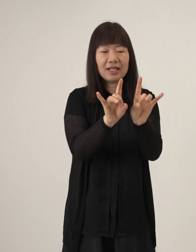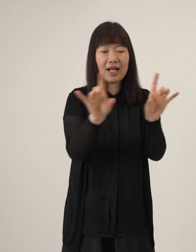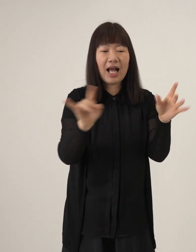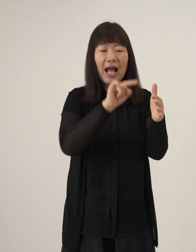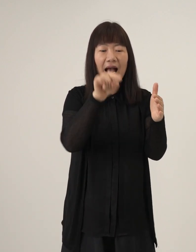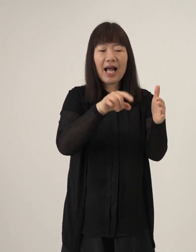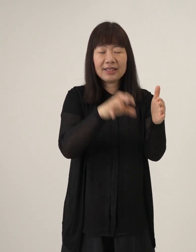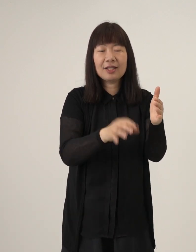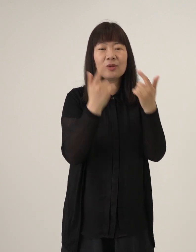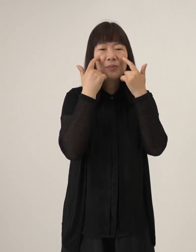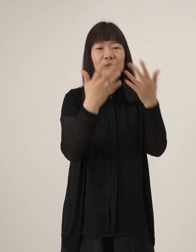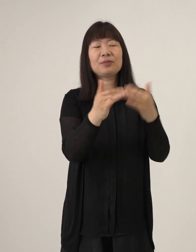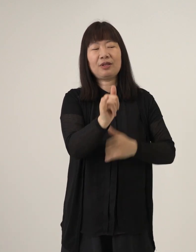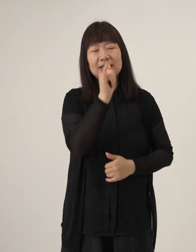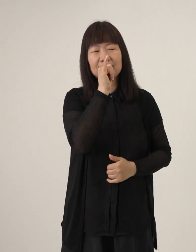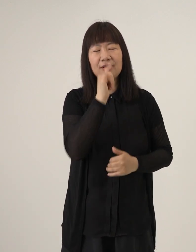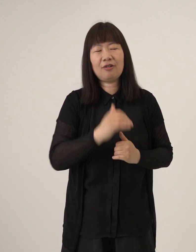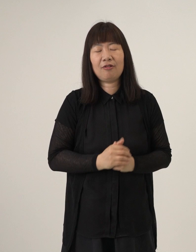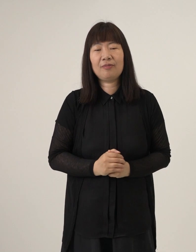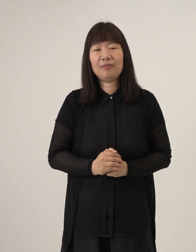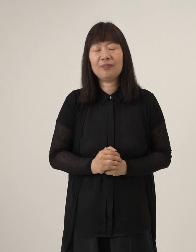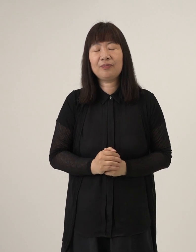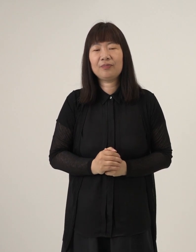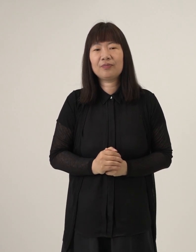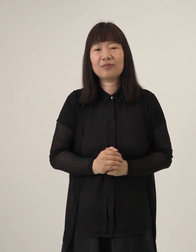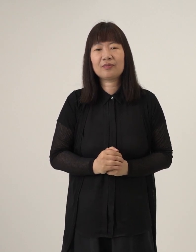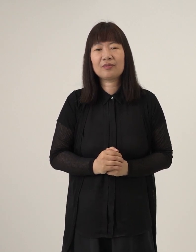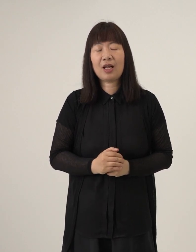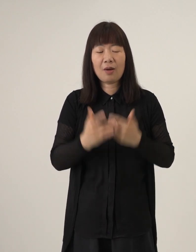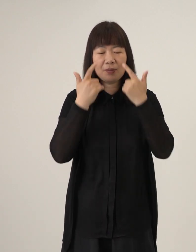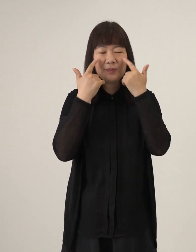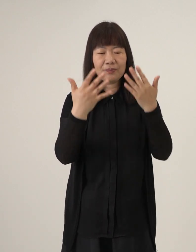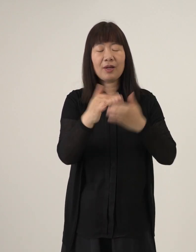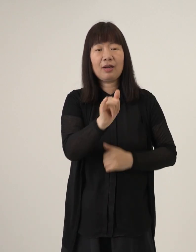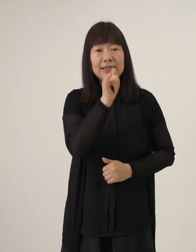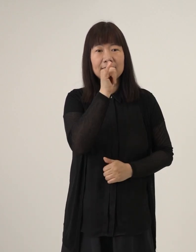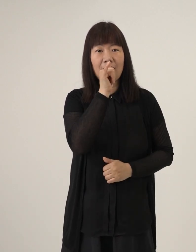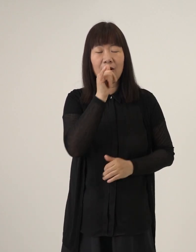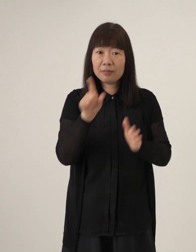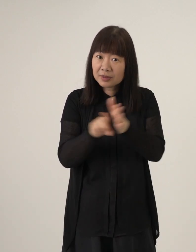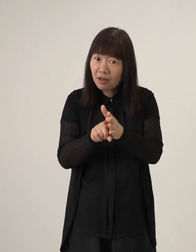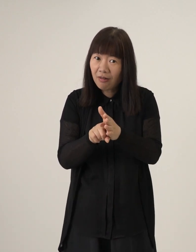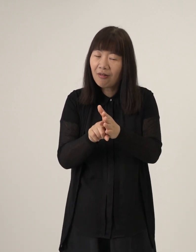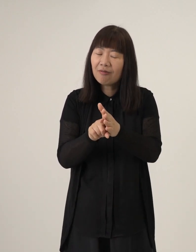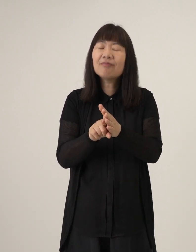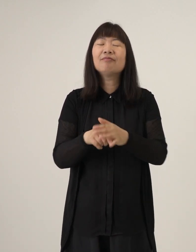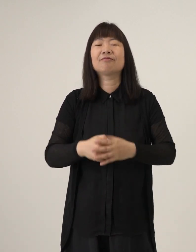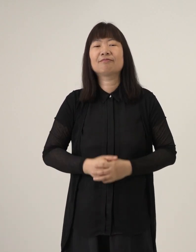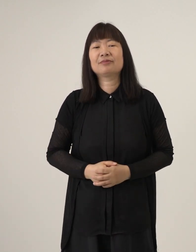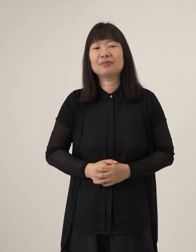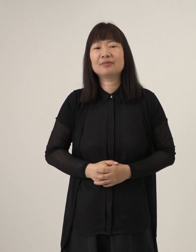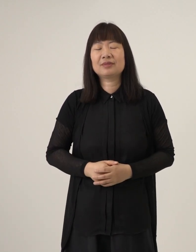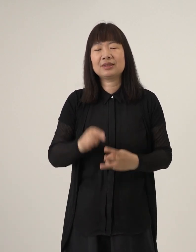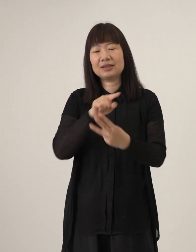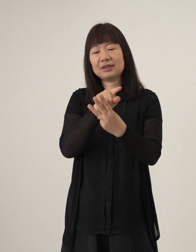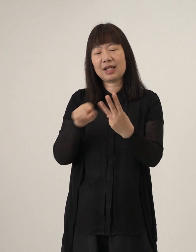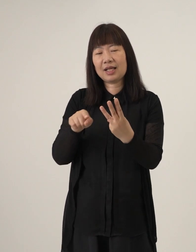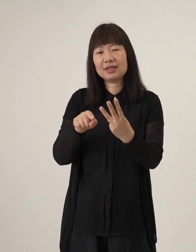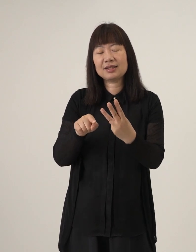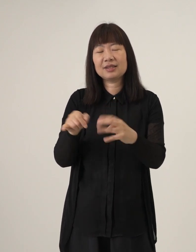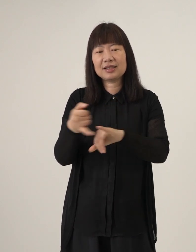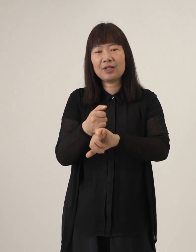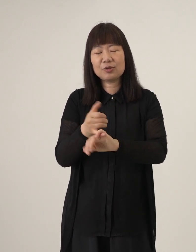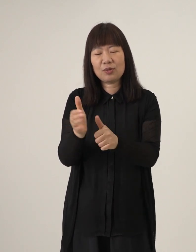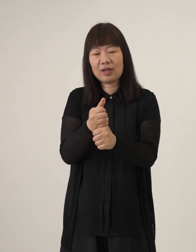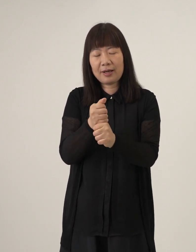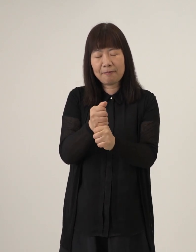있을까요, 없을까요? 있단 말이에요. 있단 말이에요. 분명히 있어요. 믿습니까? 이 세 가지